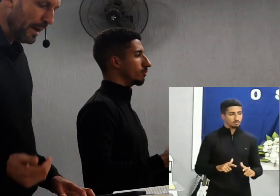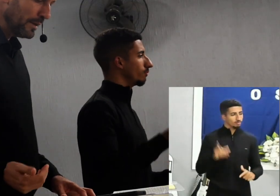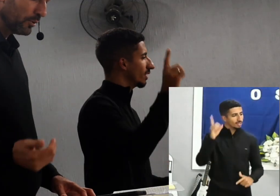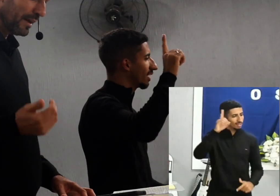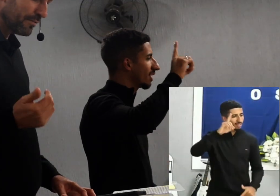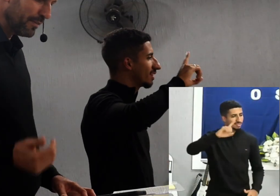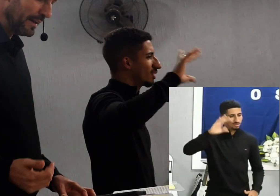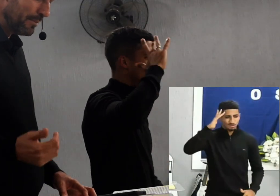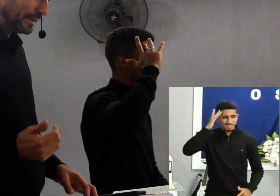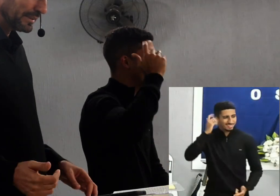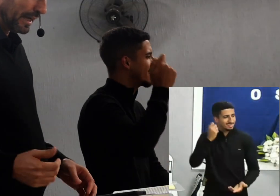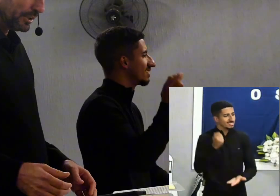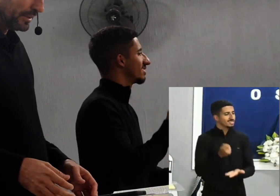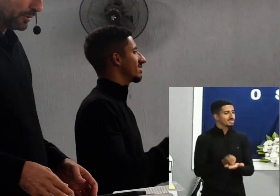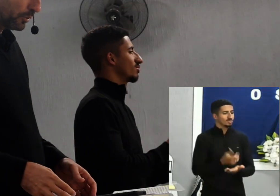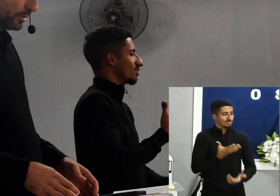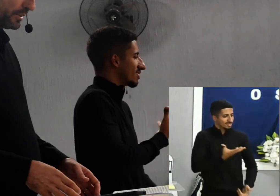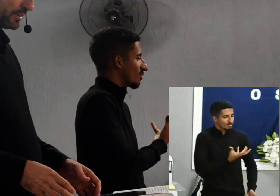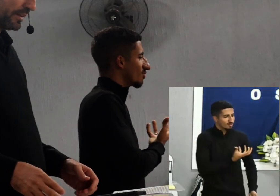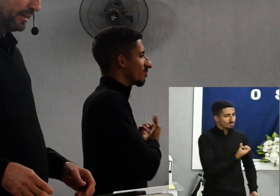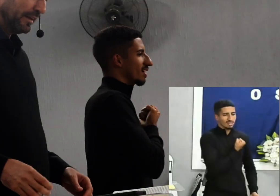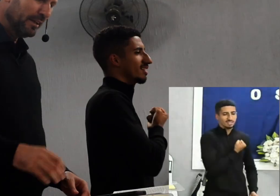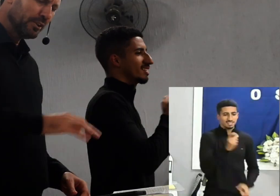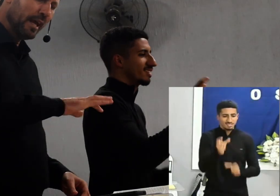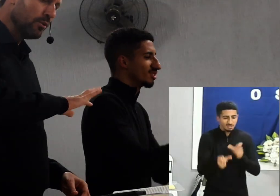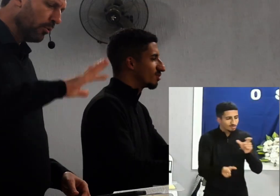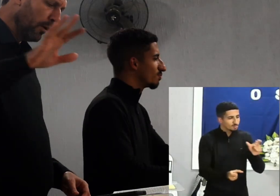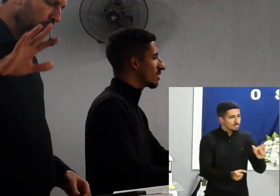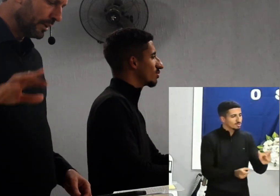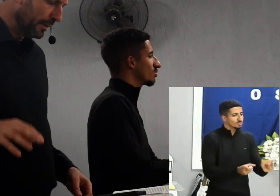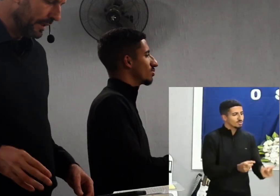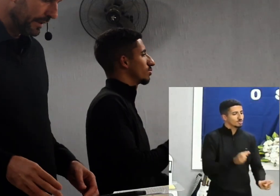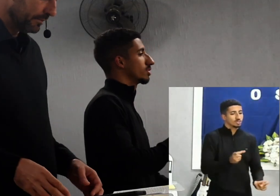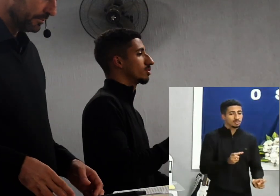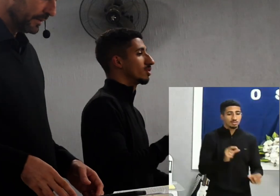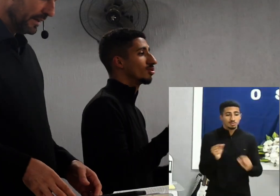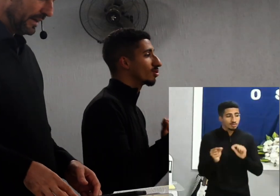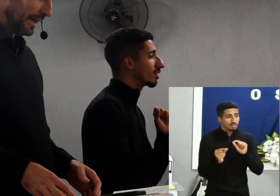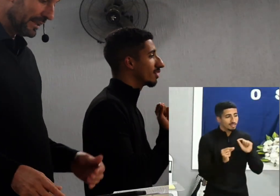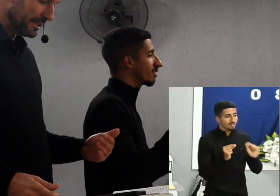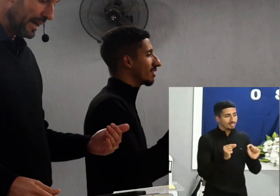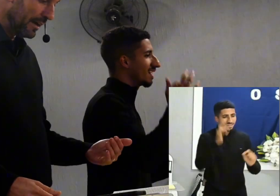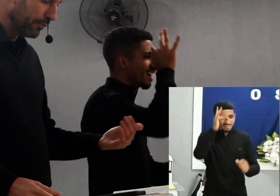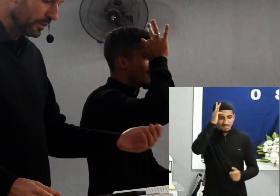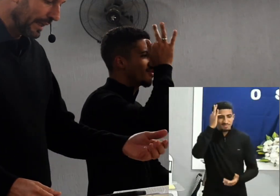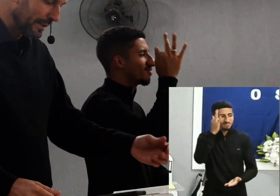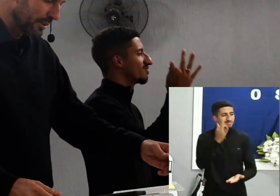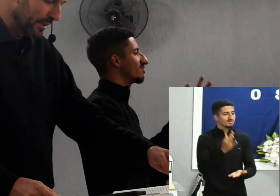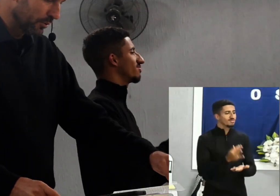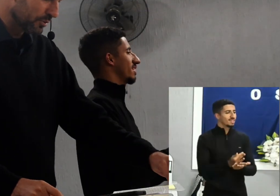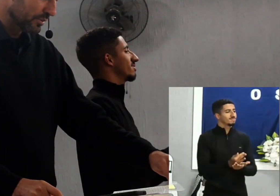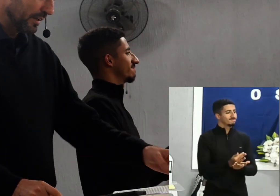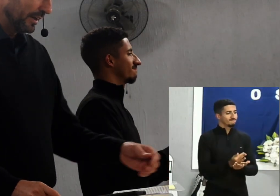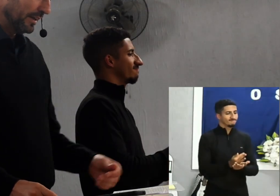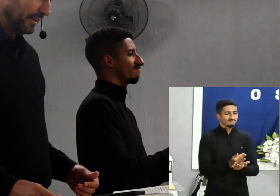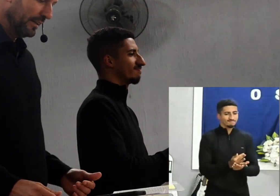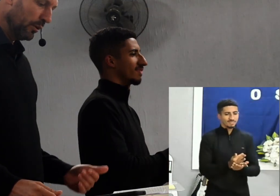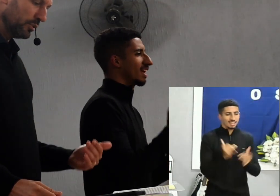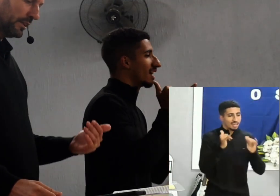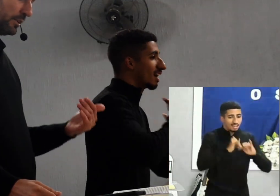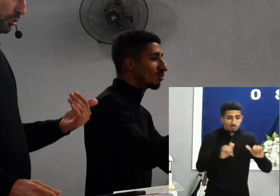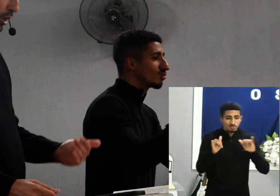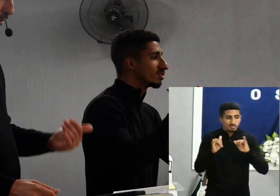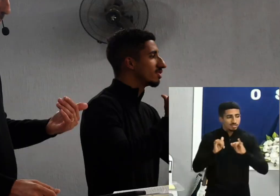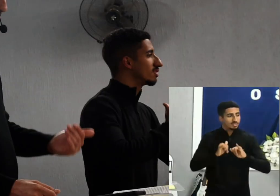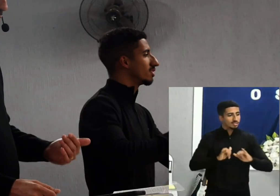por meio da fé na mensagem da cruz, e de nenhuma outra maneira. Essa é a vontade de Deus.